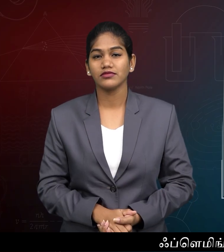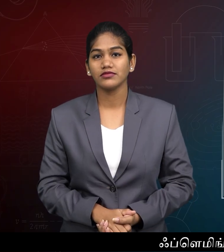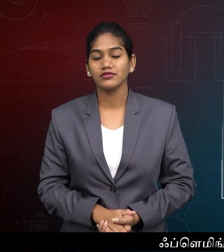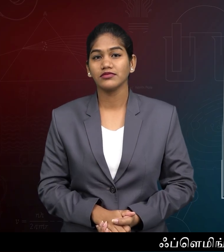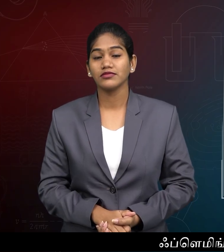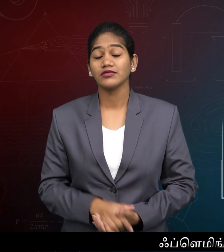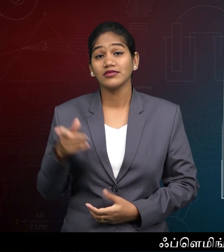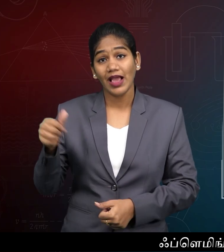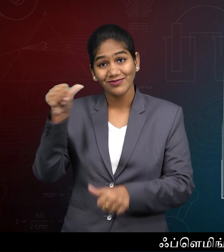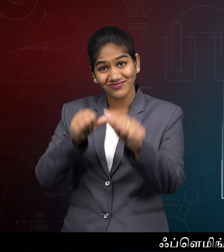ஃப்ளமிங்கின் வலது கை விதி.